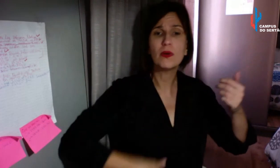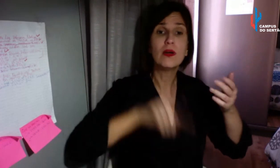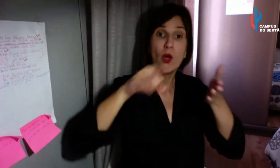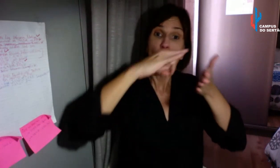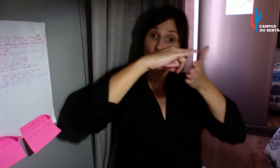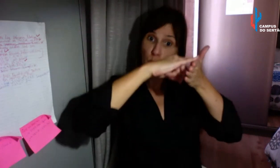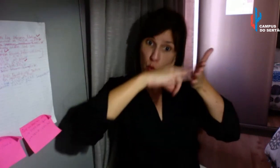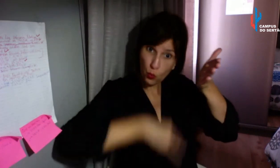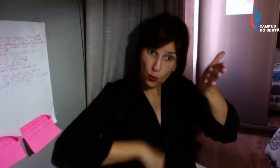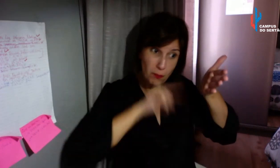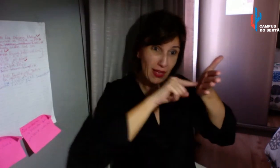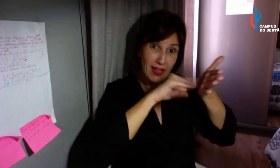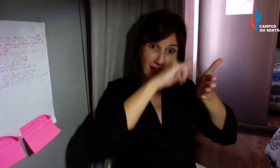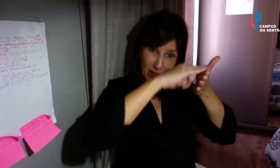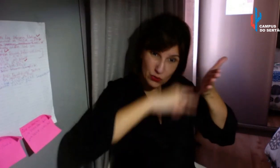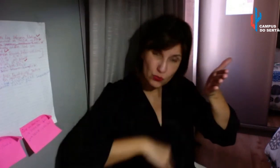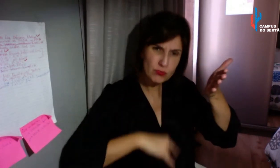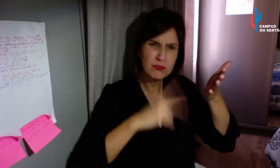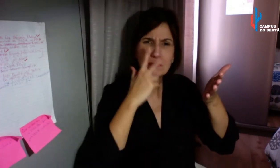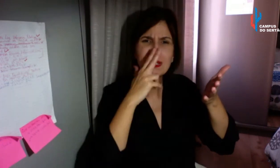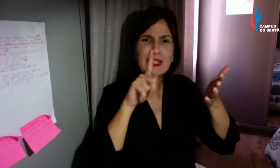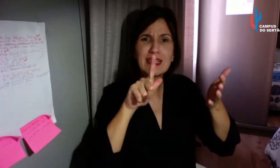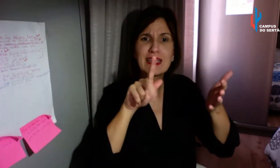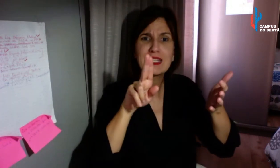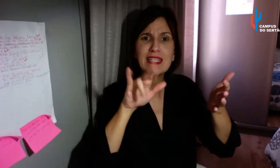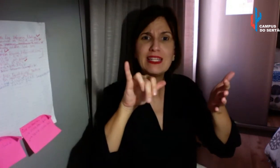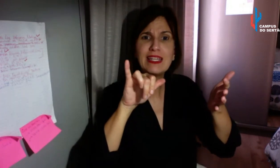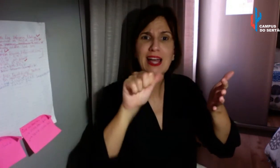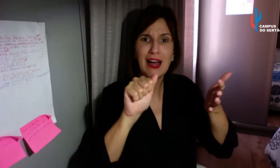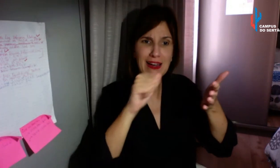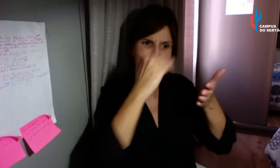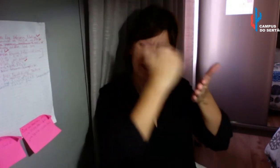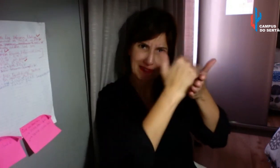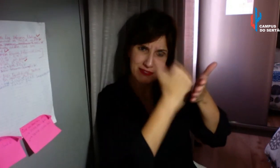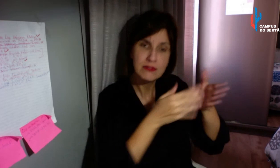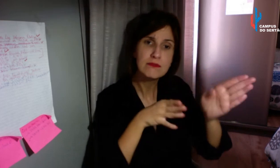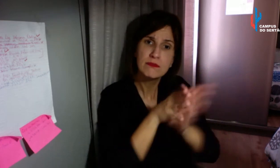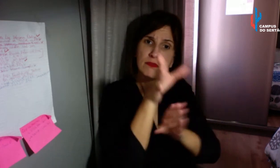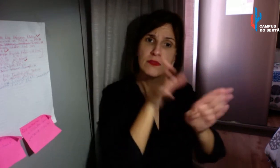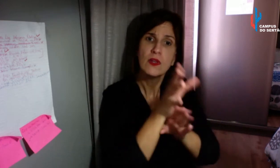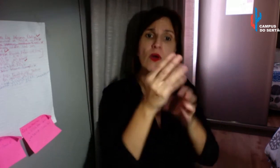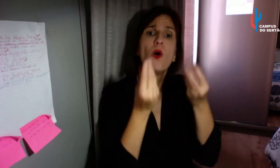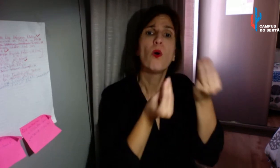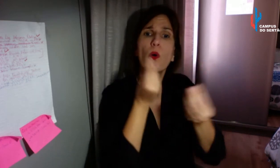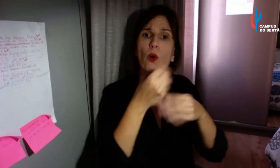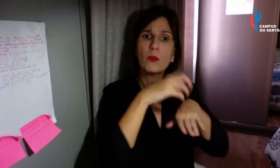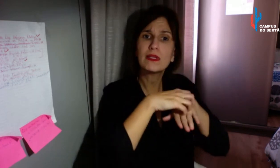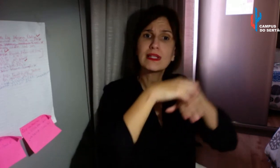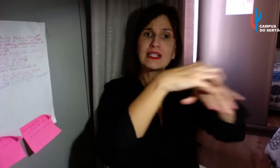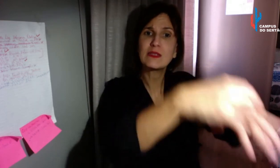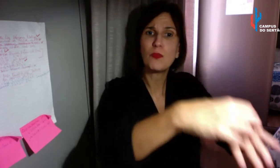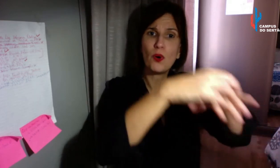Na região que você mencionou, é importante ver nesse documento, ele tem uma guia